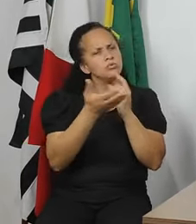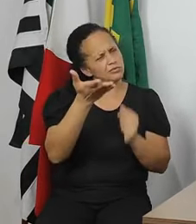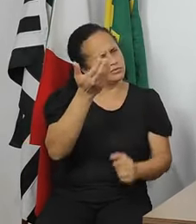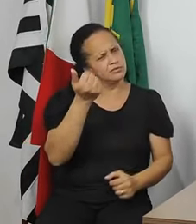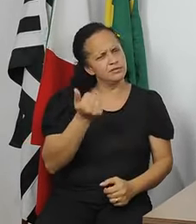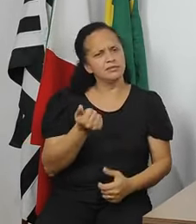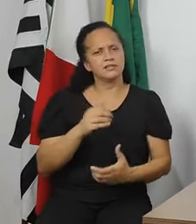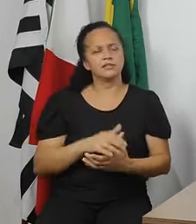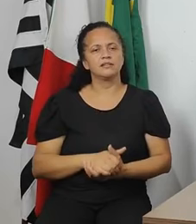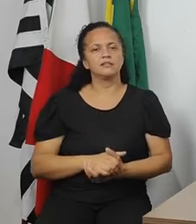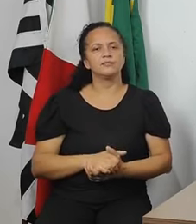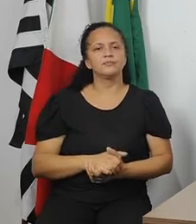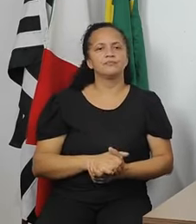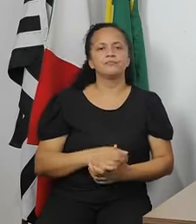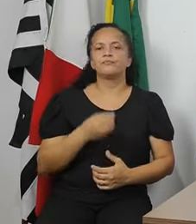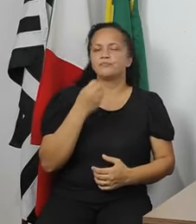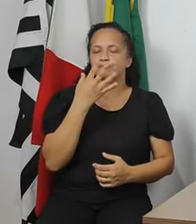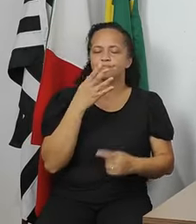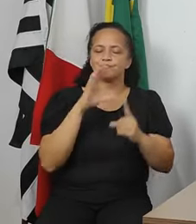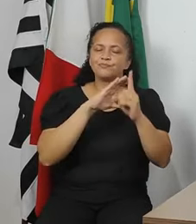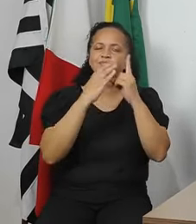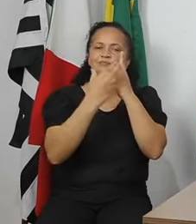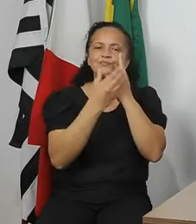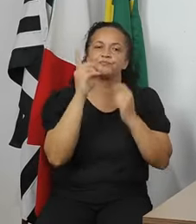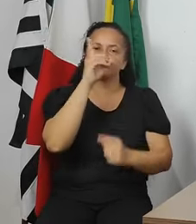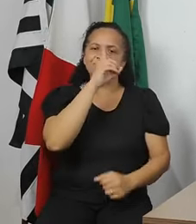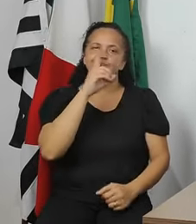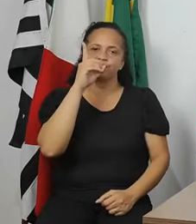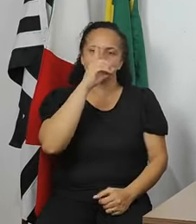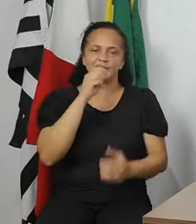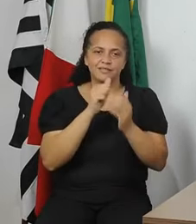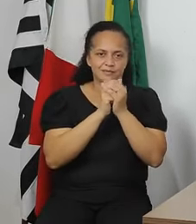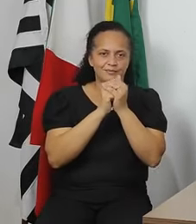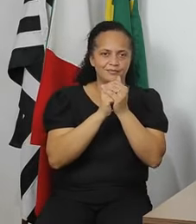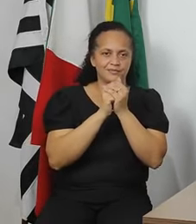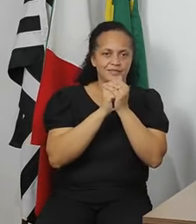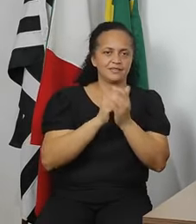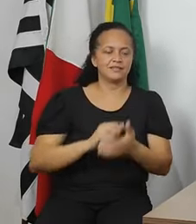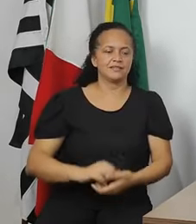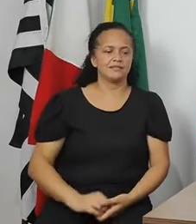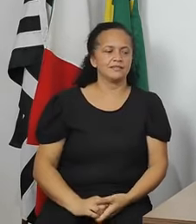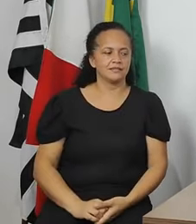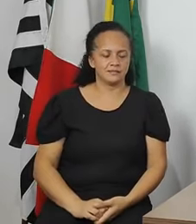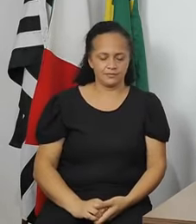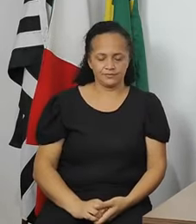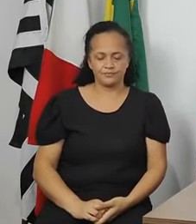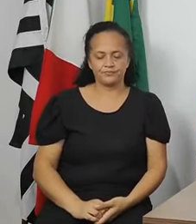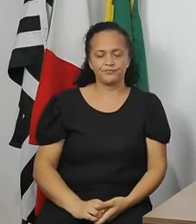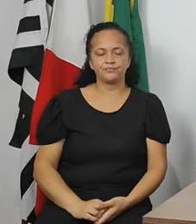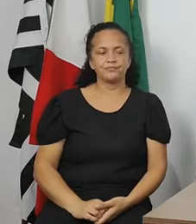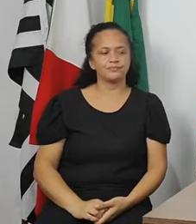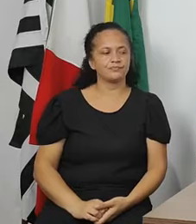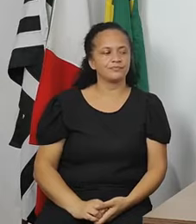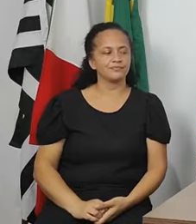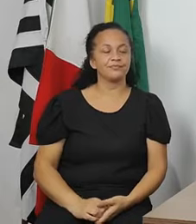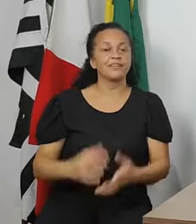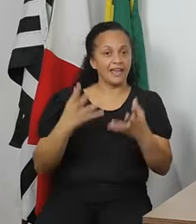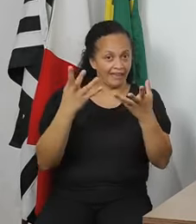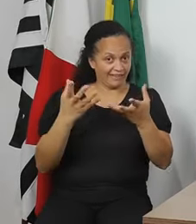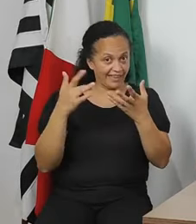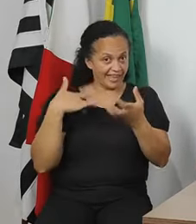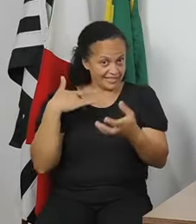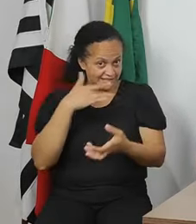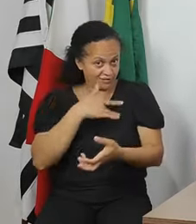venham assistir o culto no domingo. Amém? É isso. Glória a Deus. Aleluia. Quer saúde para o seu